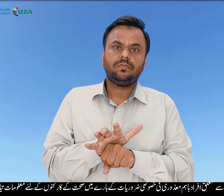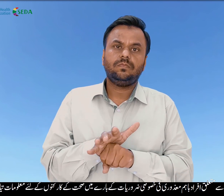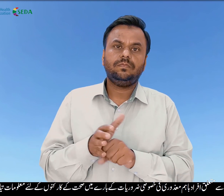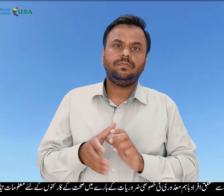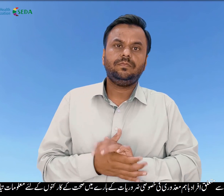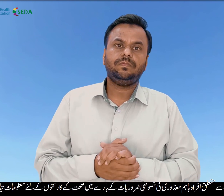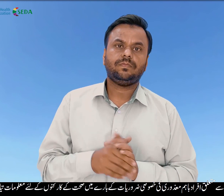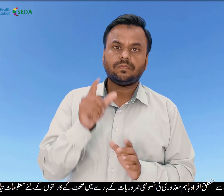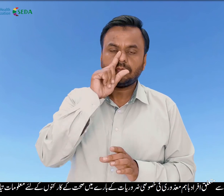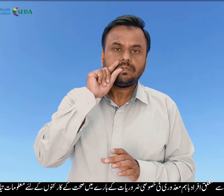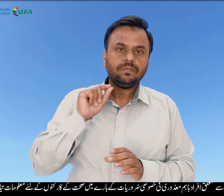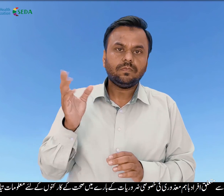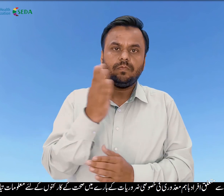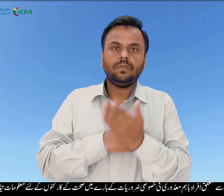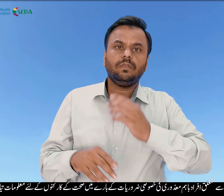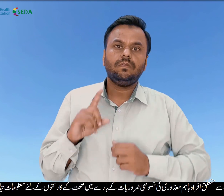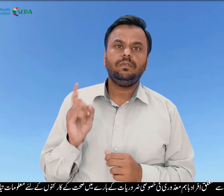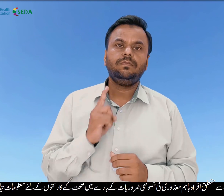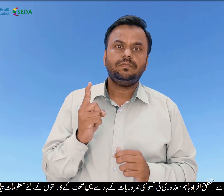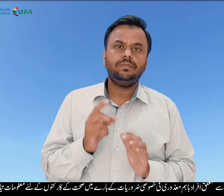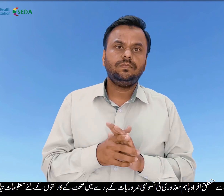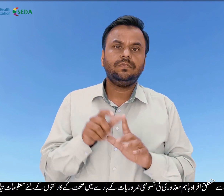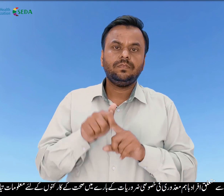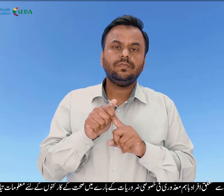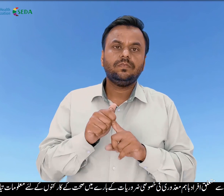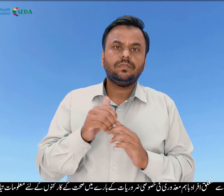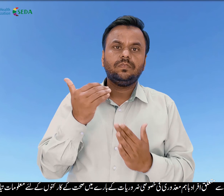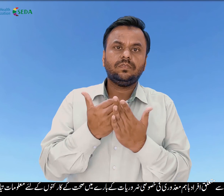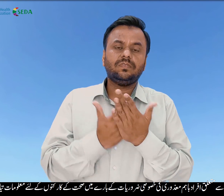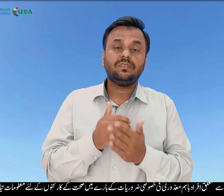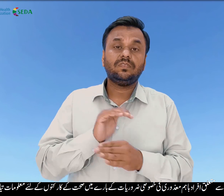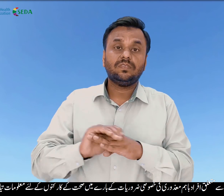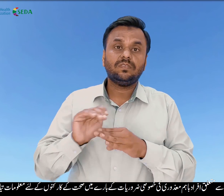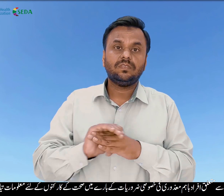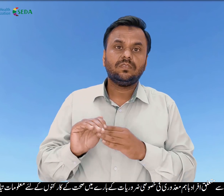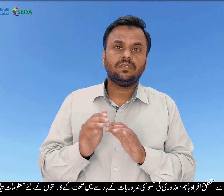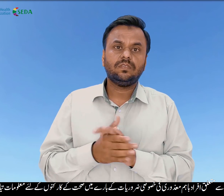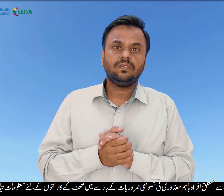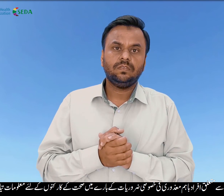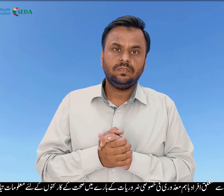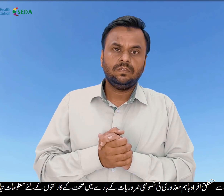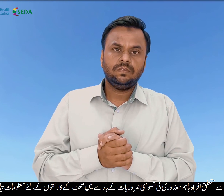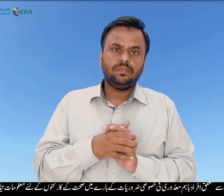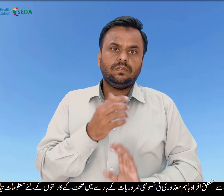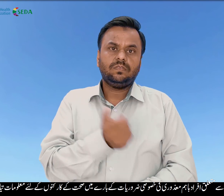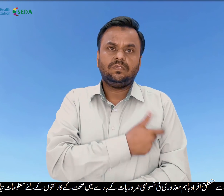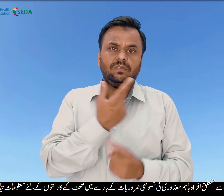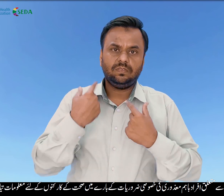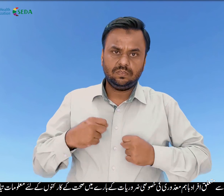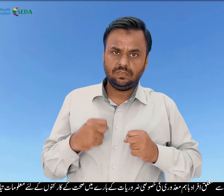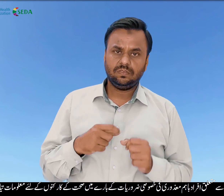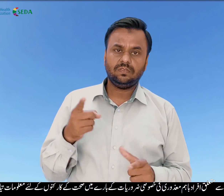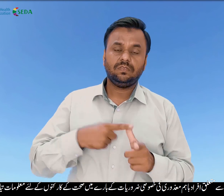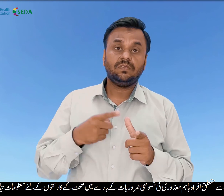کووڈ-19 سے متعلق افراد باہم معذوری کی خصوصی ضروریات کے بارے میں صحت کے کارکنوں کے